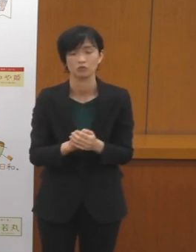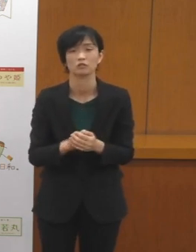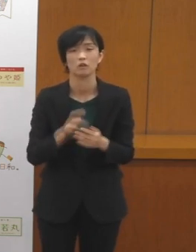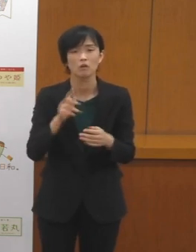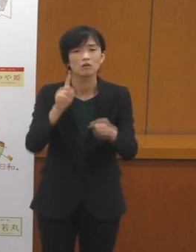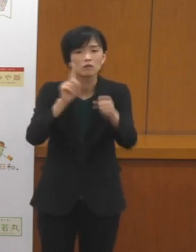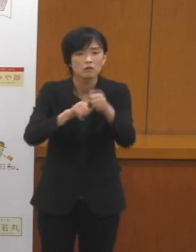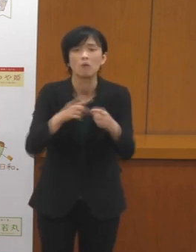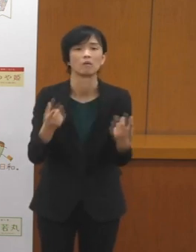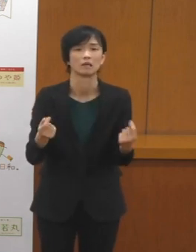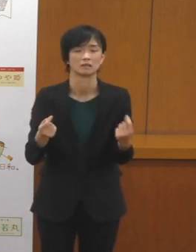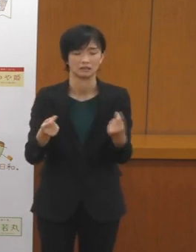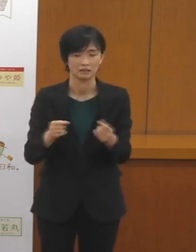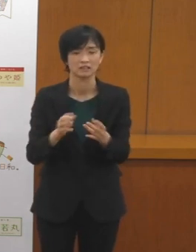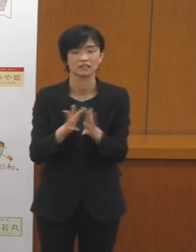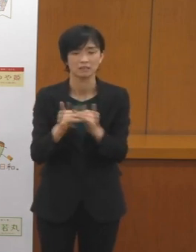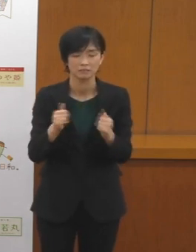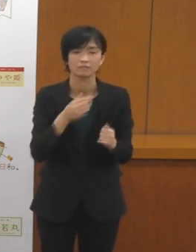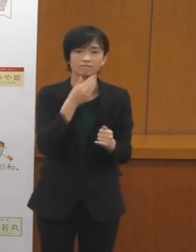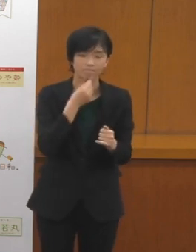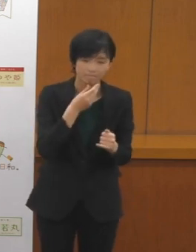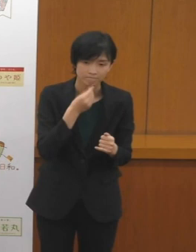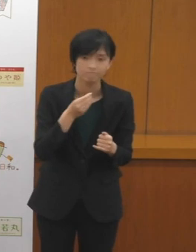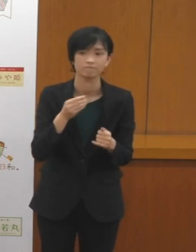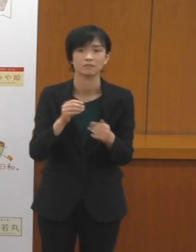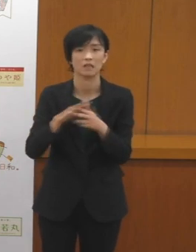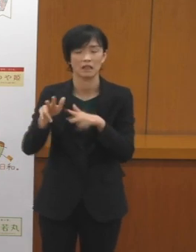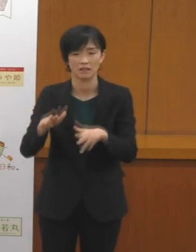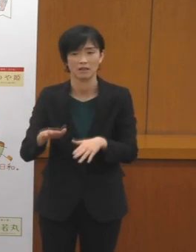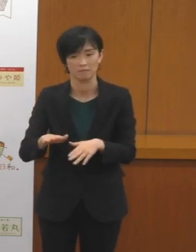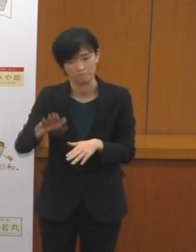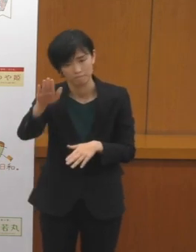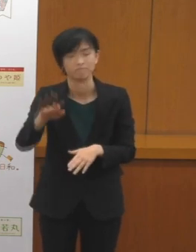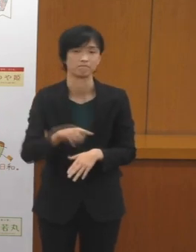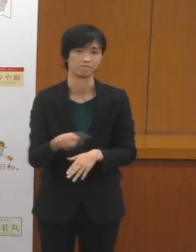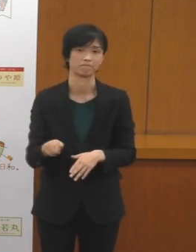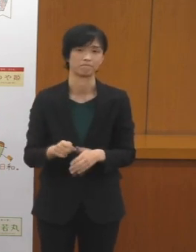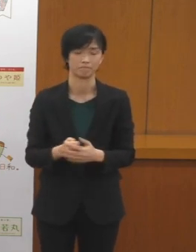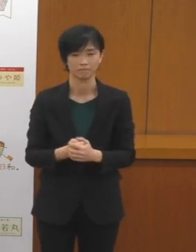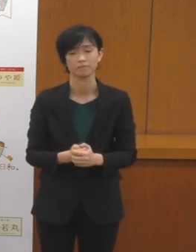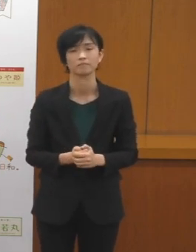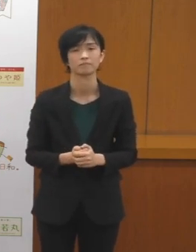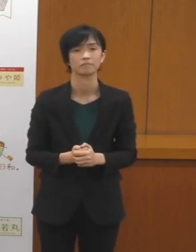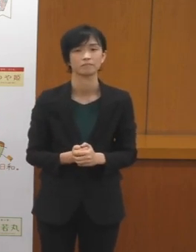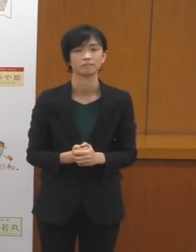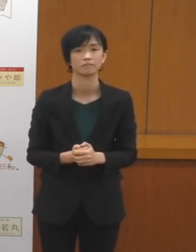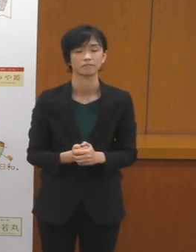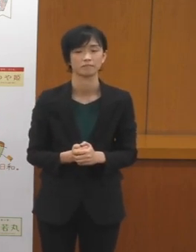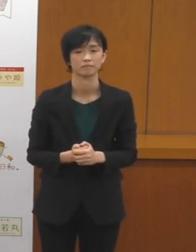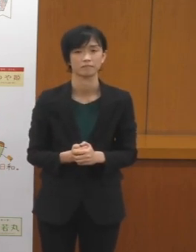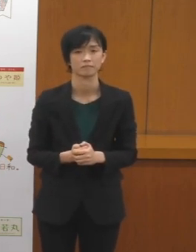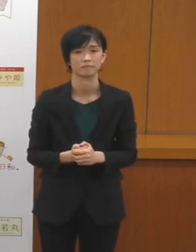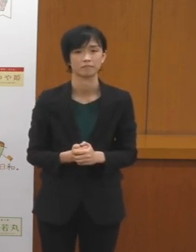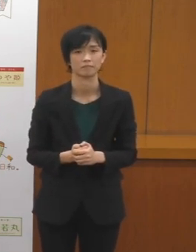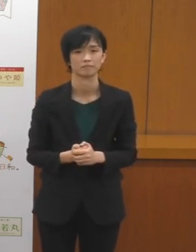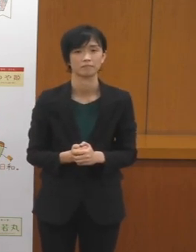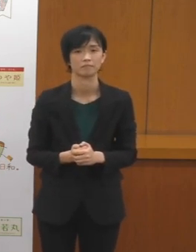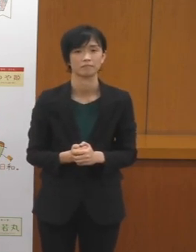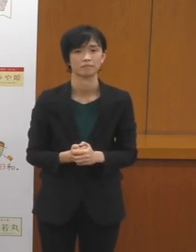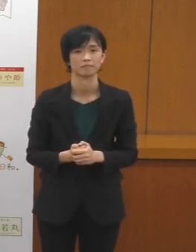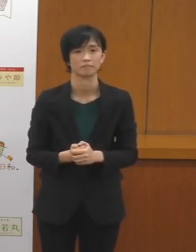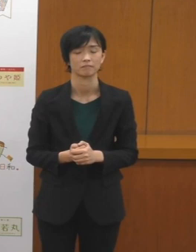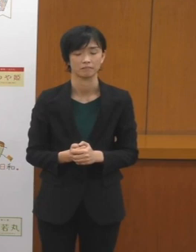県政の発展であります執行部と県議会すなわち私たちとこの度